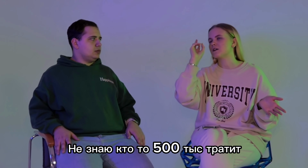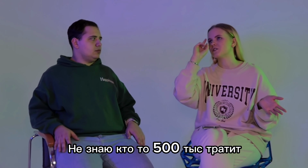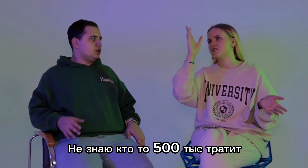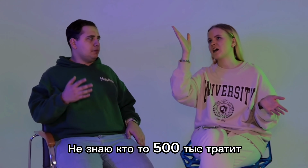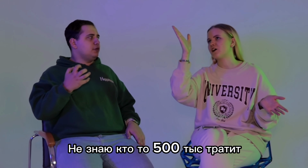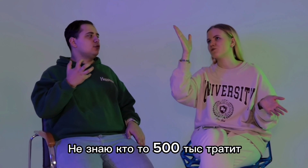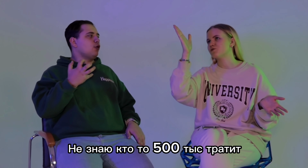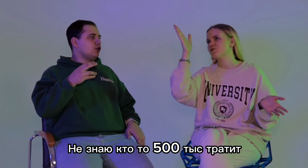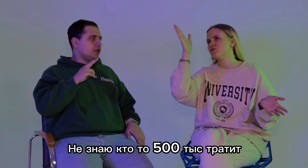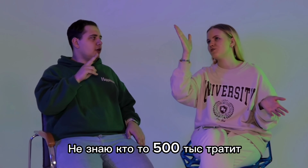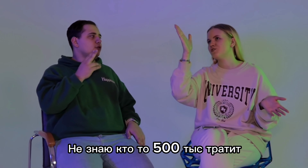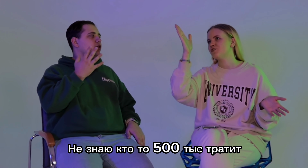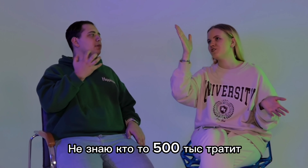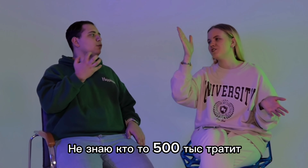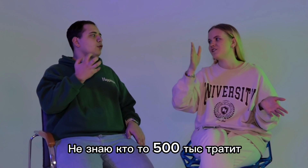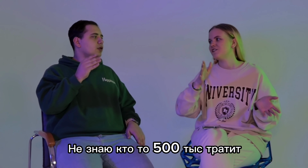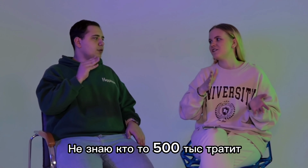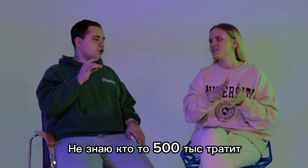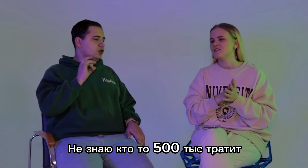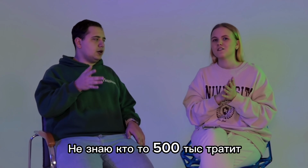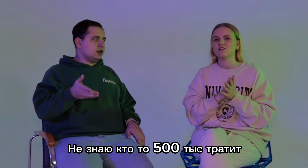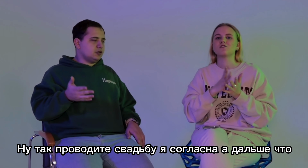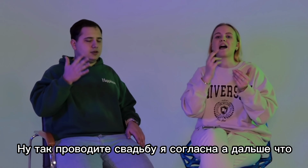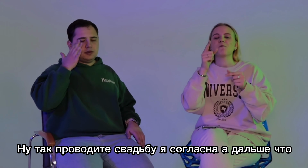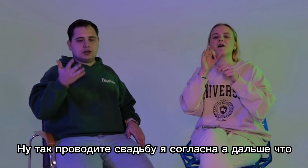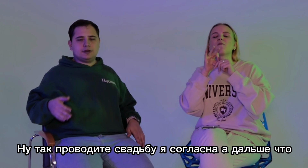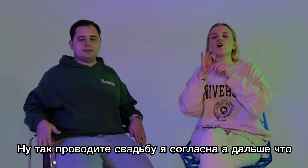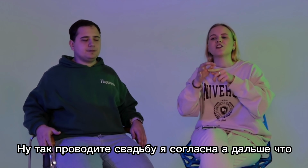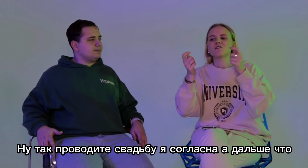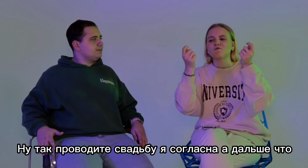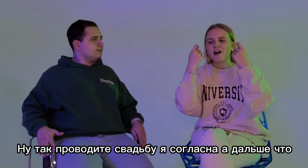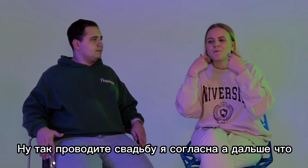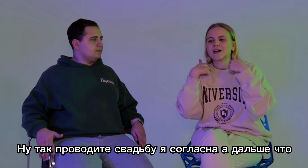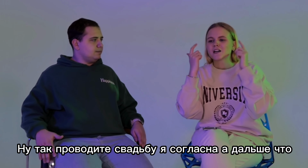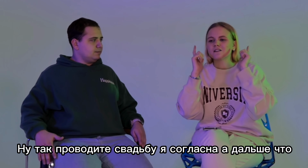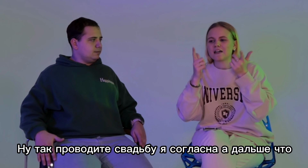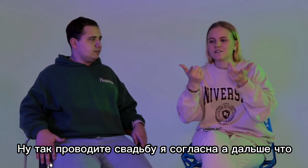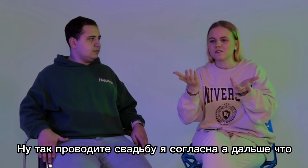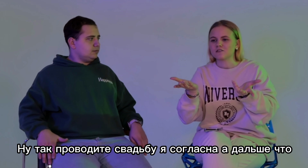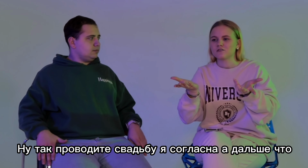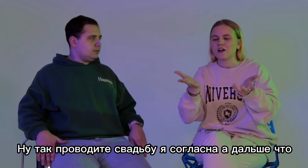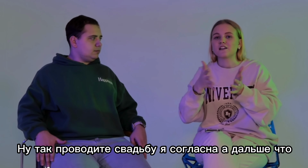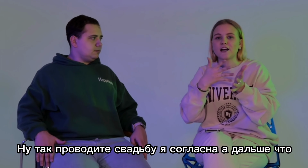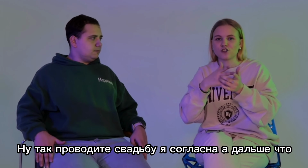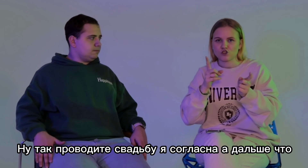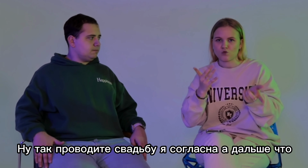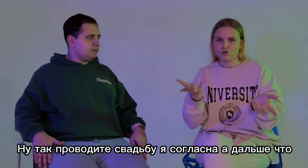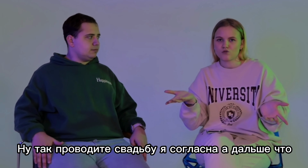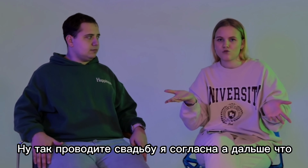не знаю. Там некоторые 500, там все тратят. Да, вы проводите побед обратно. А дальше что?